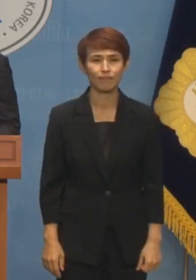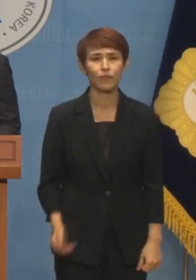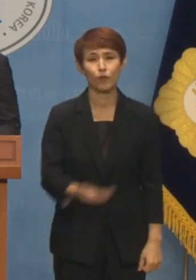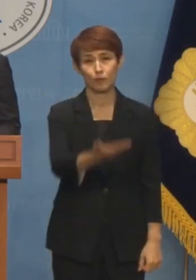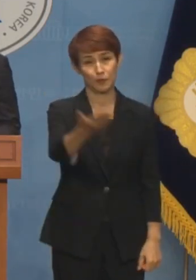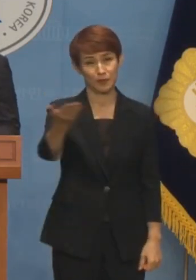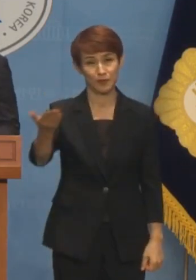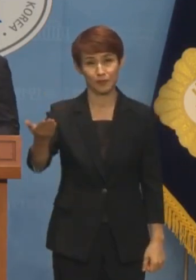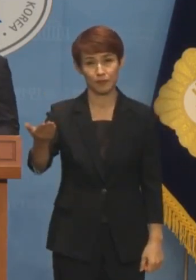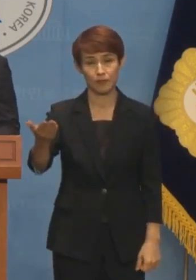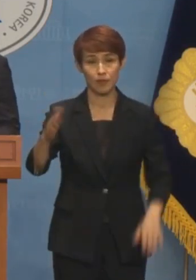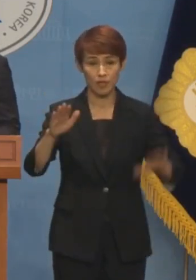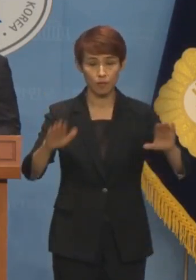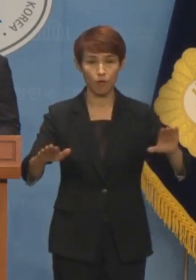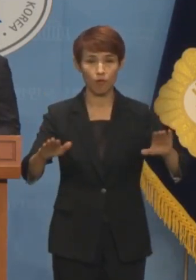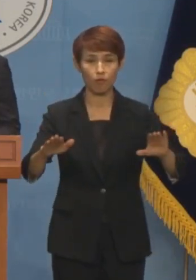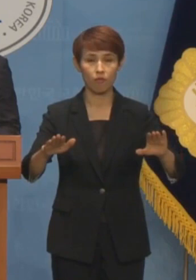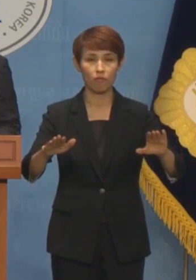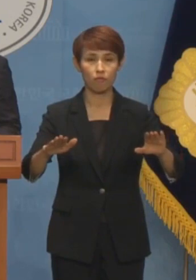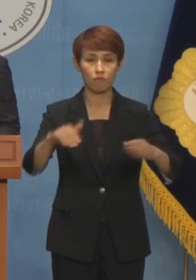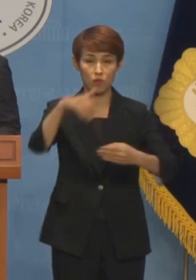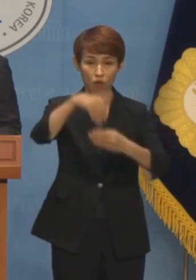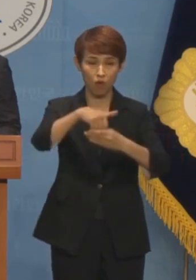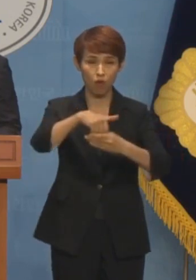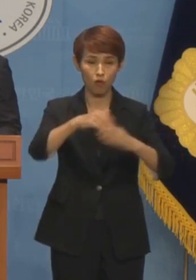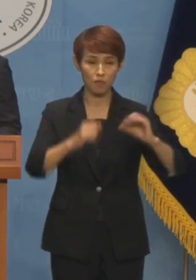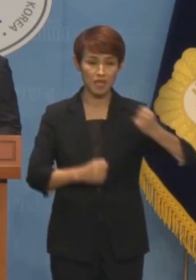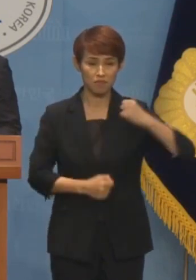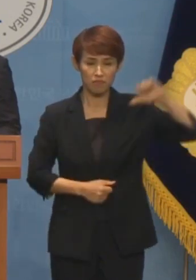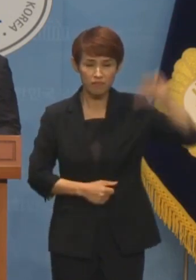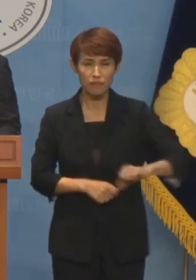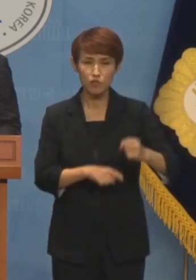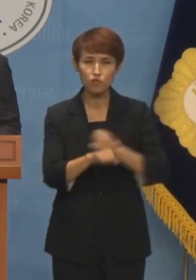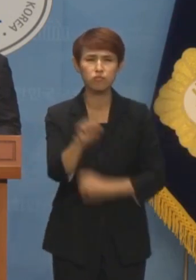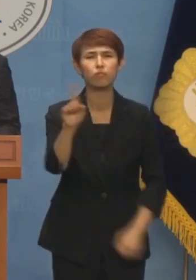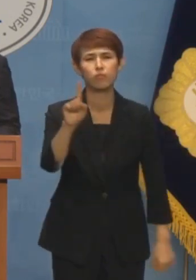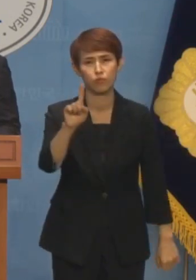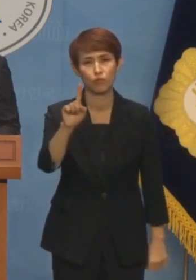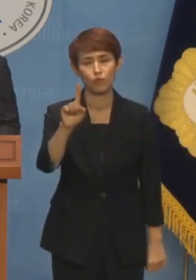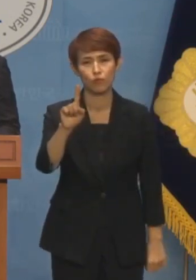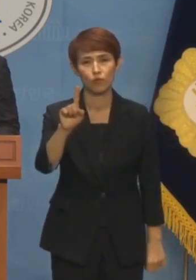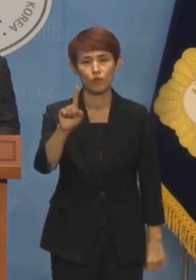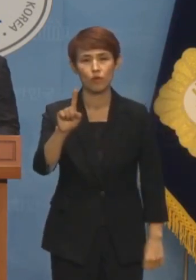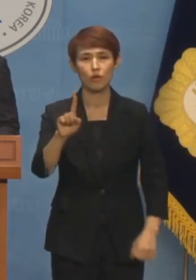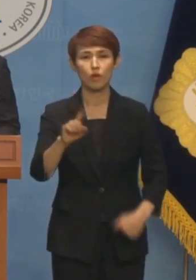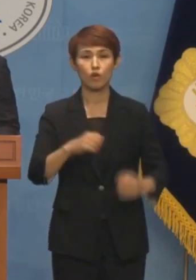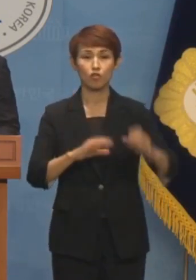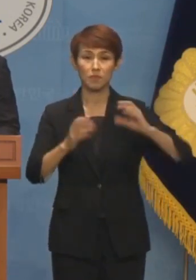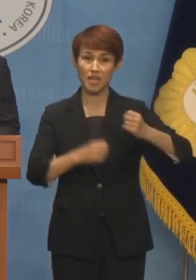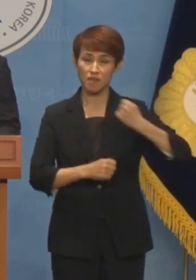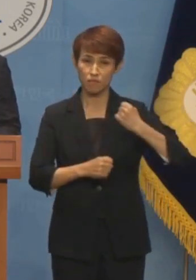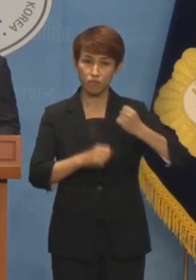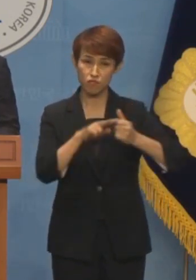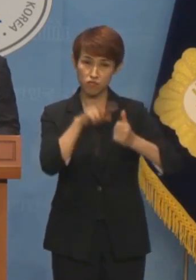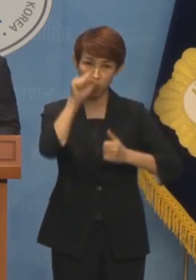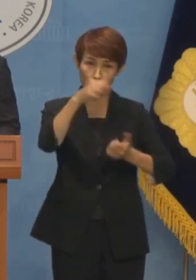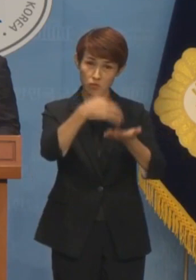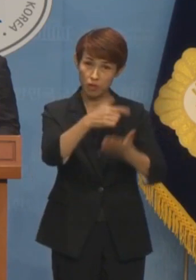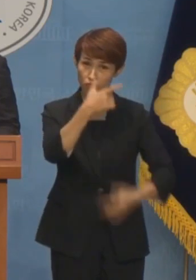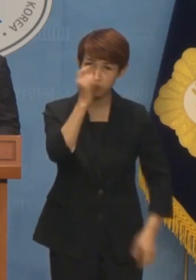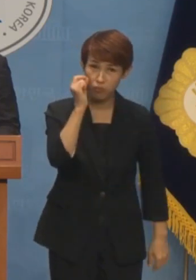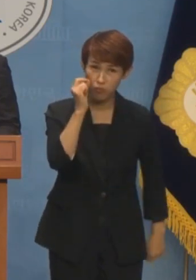여러분, 이번 총선 국민의힘이 왜 졌다고 생각하십니까? 국민의힘 후보들이 부족해서요?